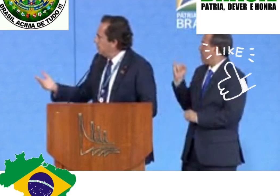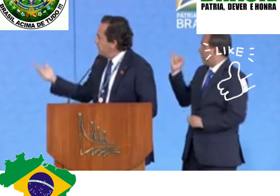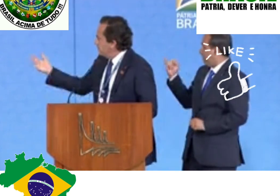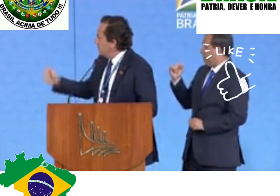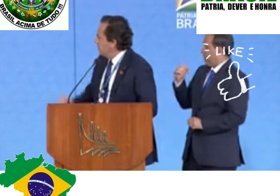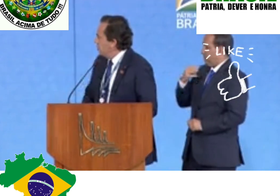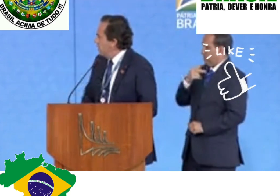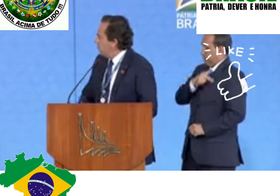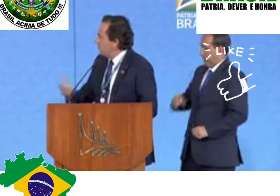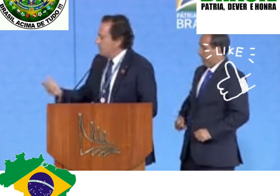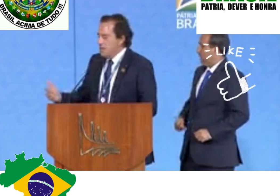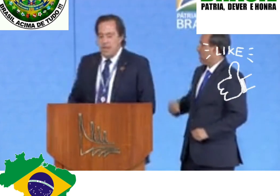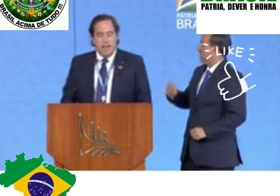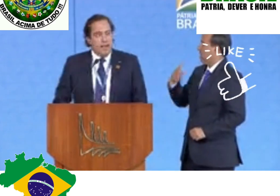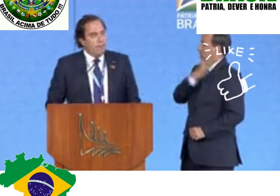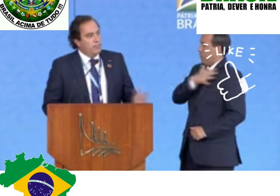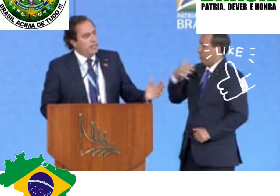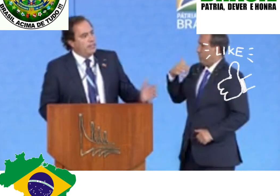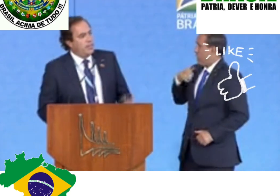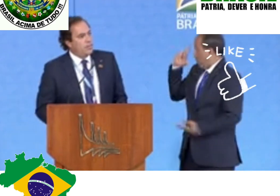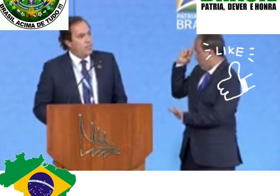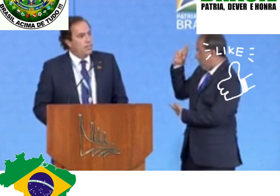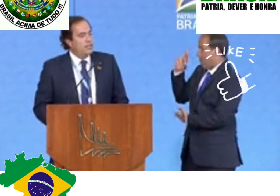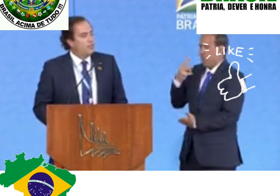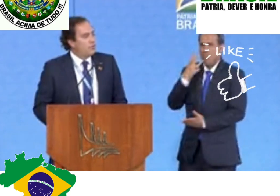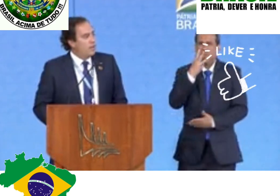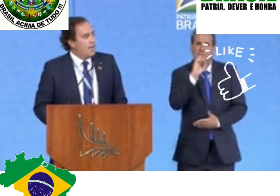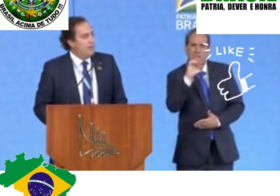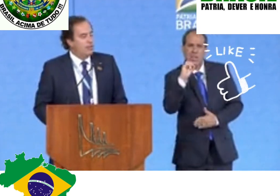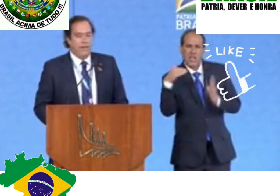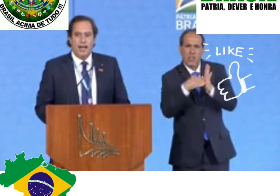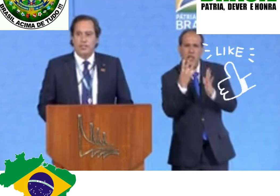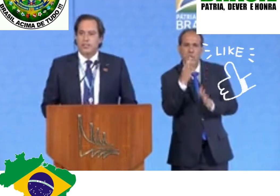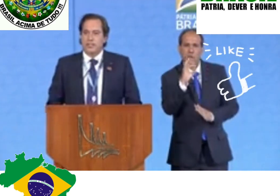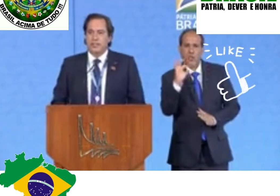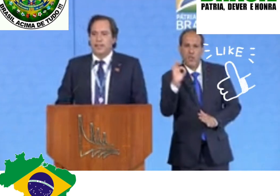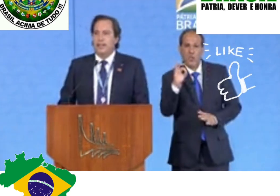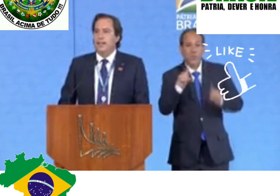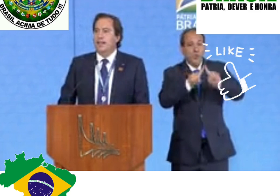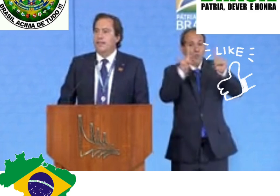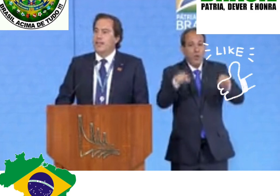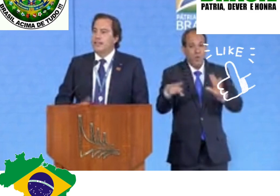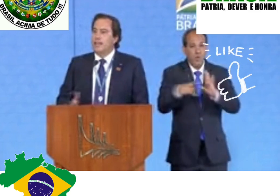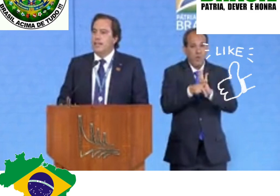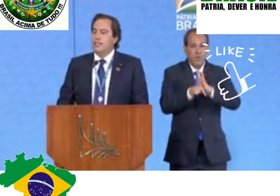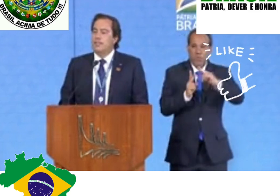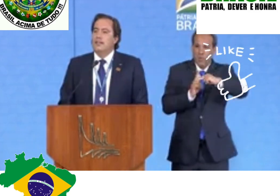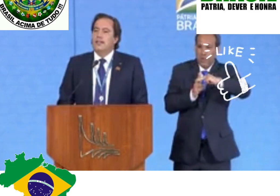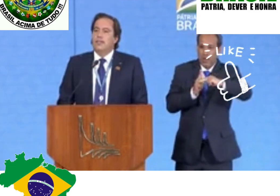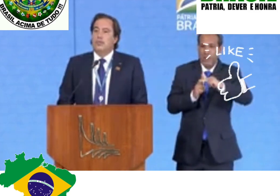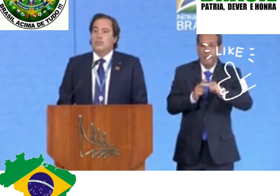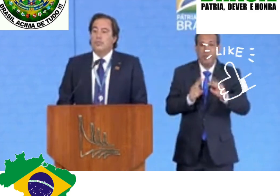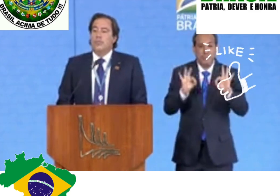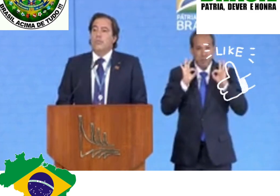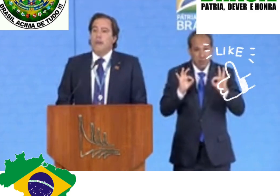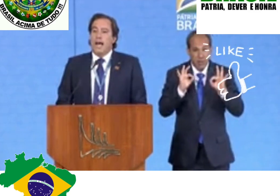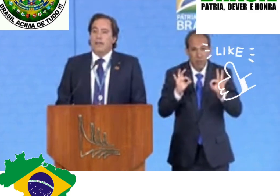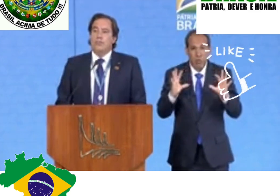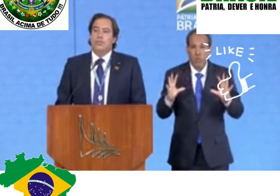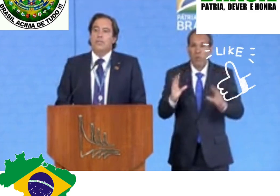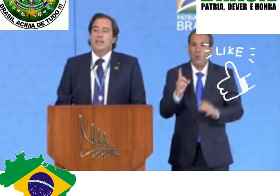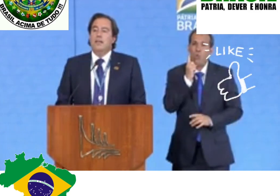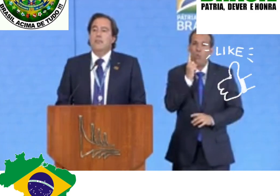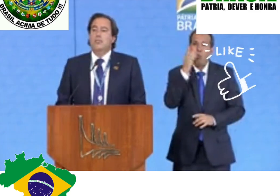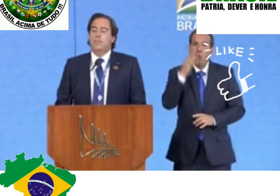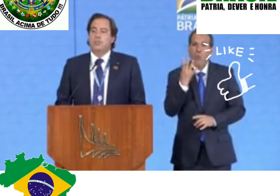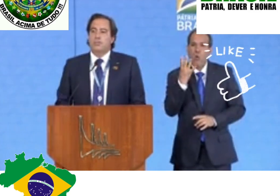primeira-dama, chefe, 300, 400 funcionários da Caixa. Na verdade, somos